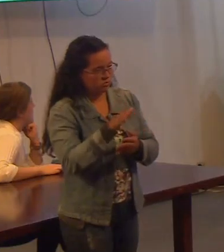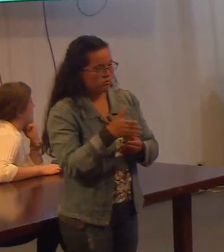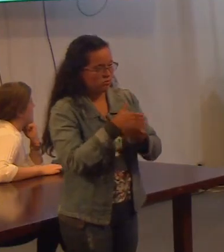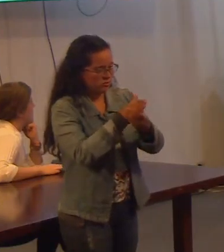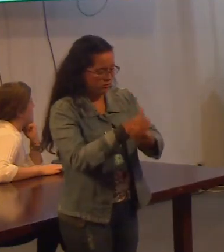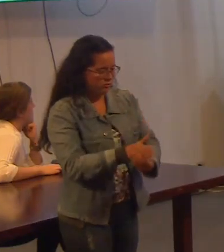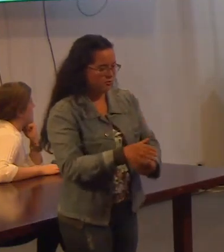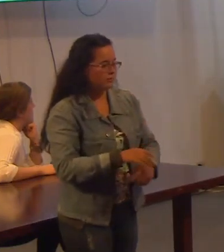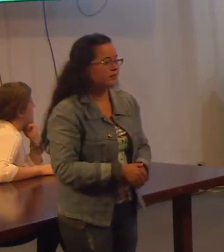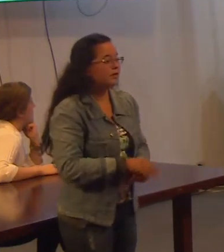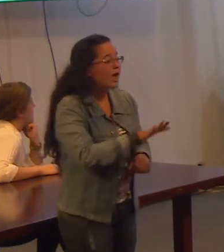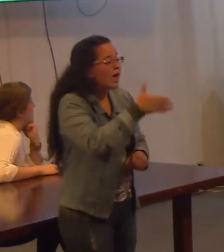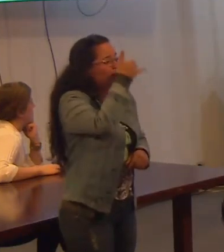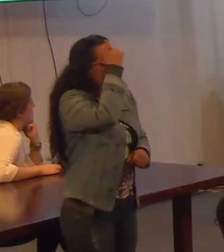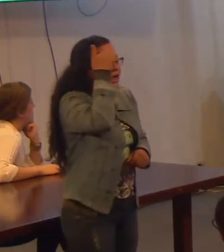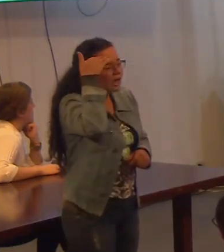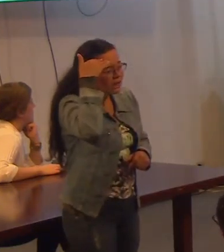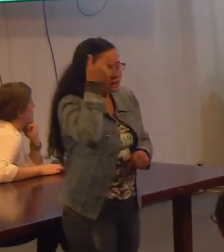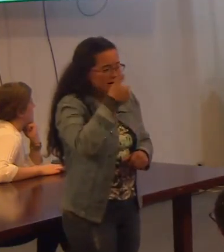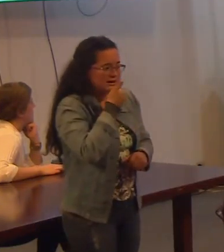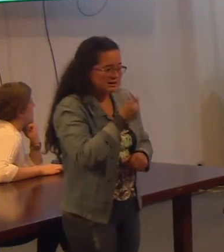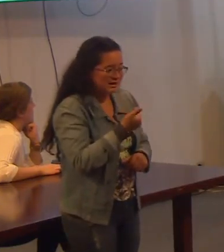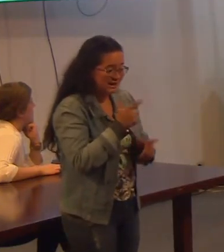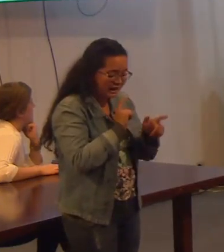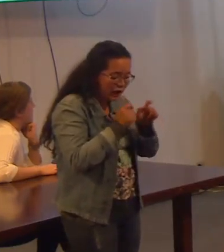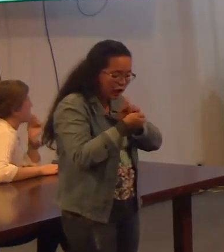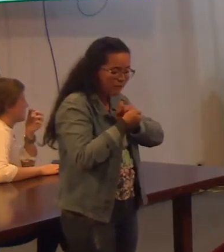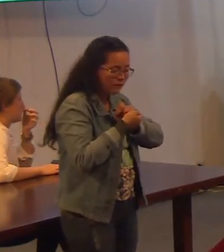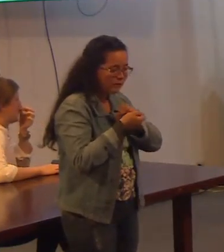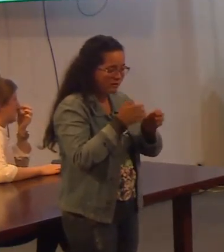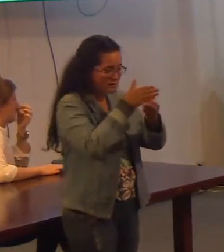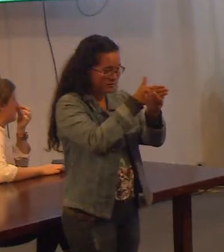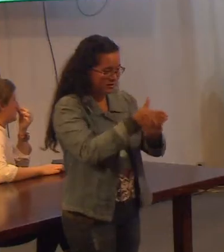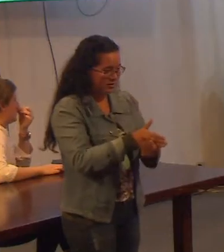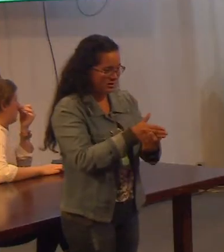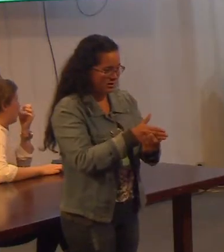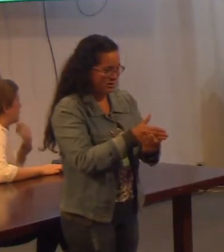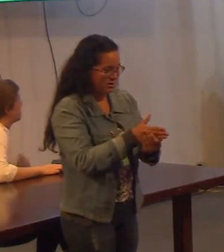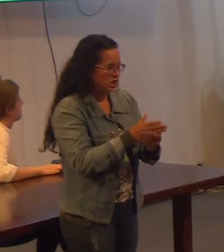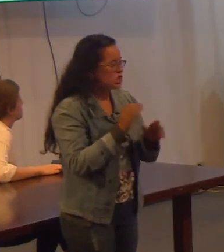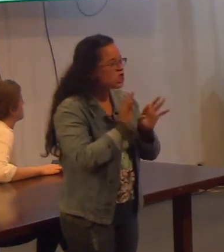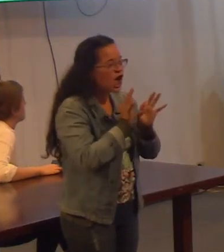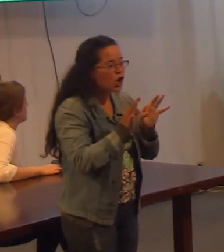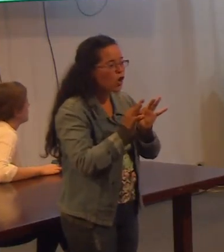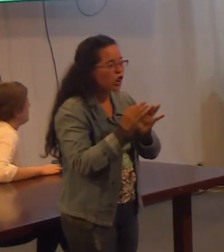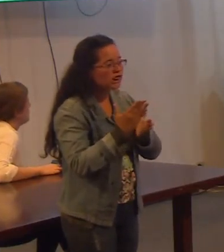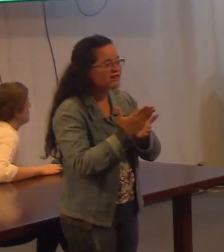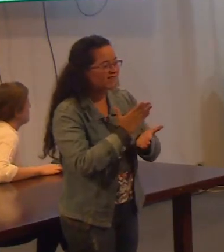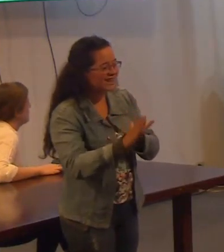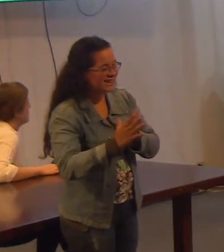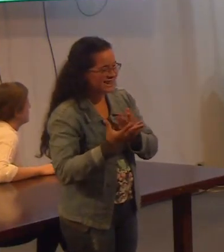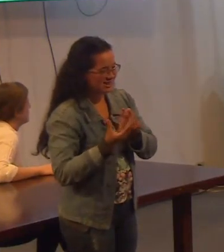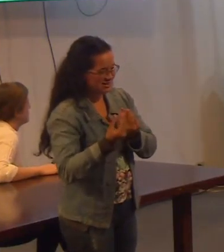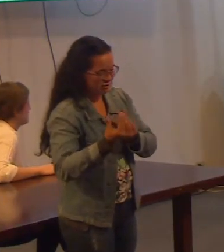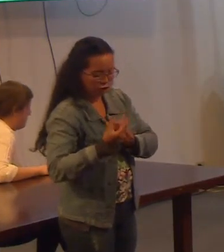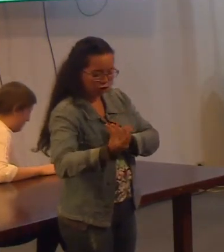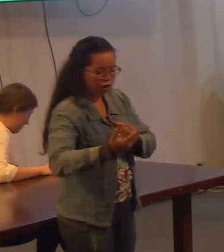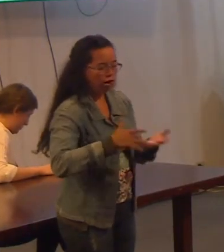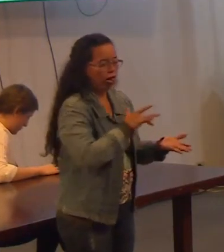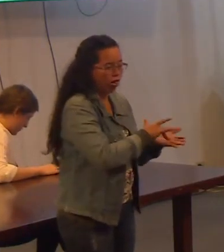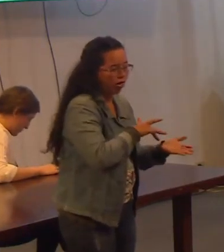Discúlpeme, se me olvidó mencionarles que en este cambio de metodología ya no íbamos a estar divididas por casas, sino que todas nos íbamos a dirigir a una